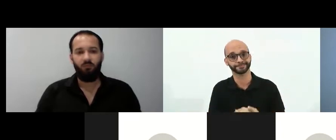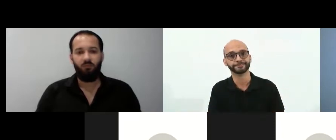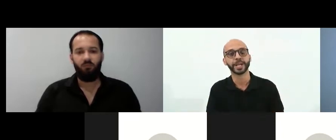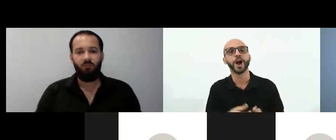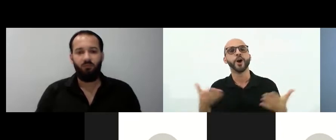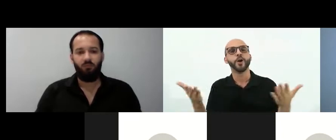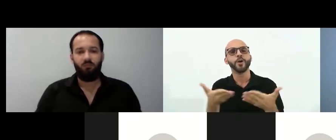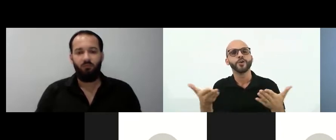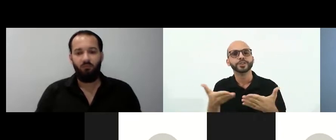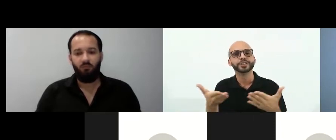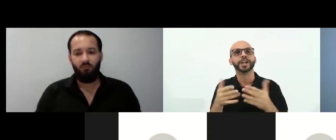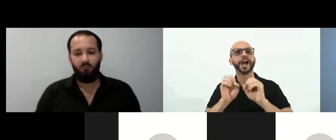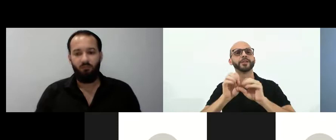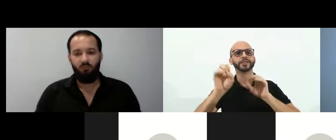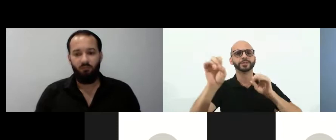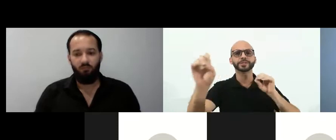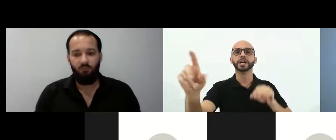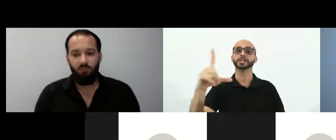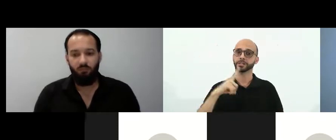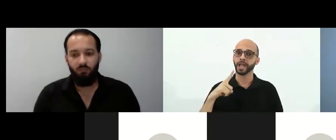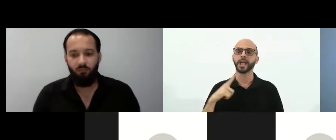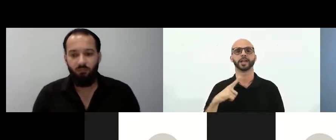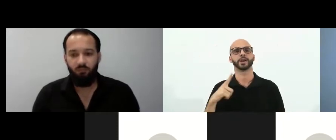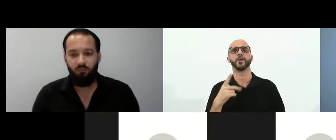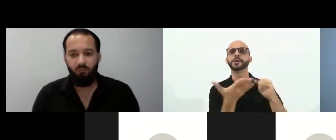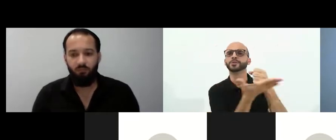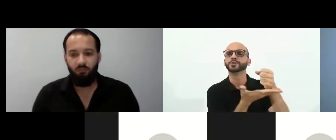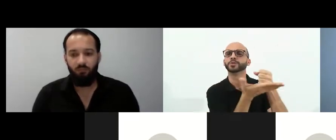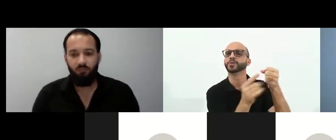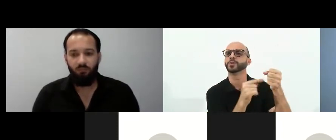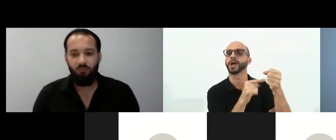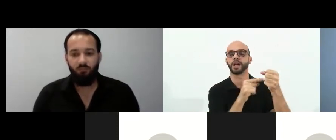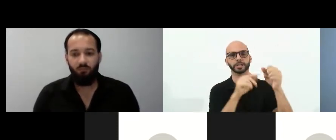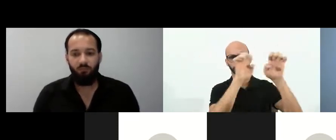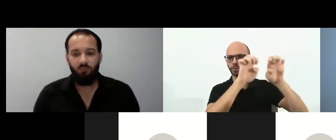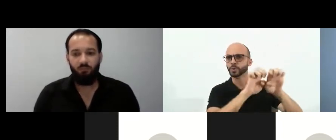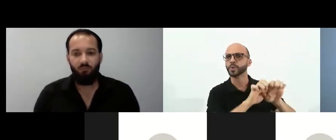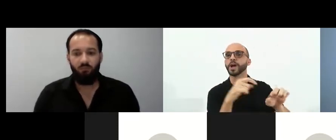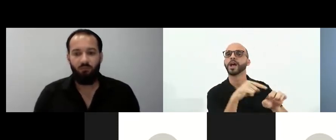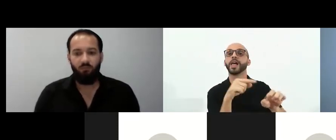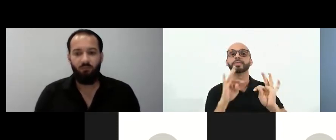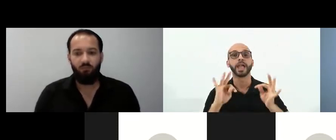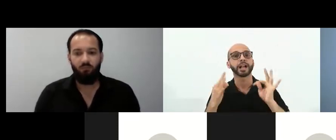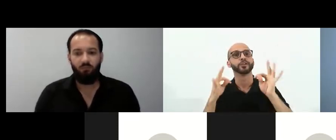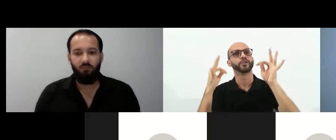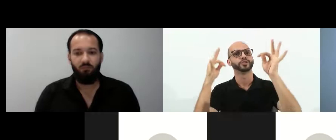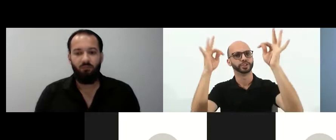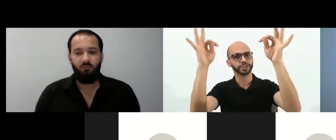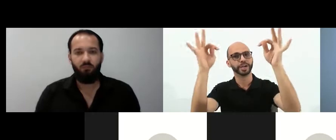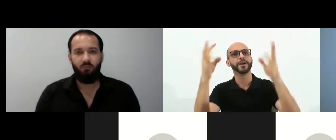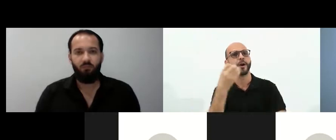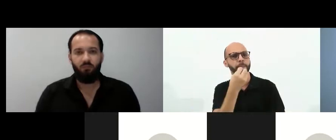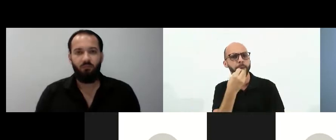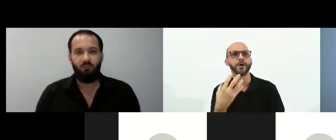EAD de uma forma bem diferenciada. Hoje, a educação à distância, ela começou de uma forma bem básica.